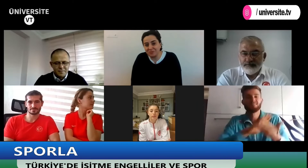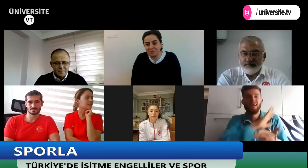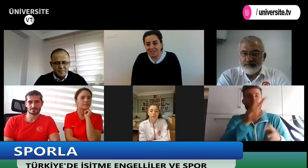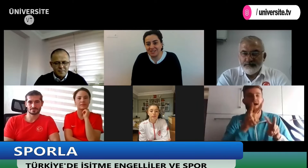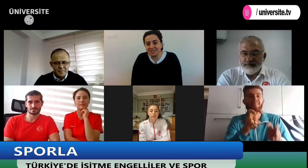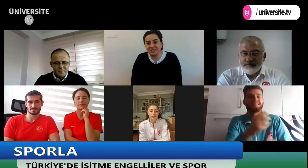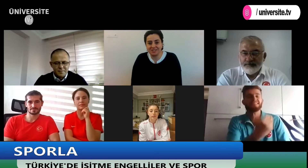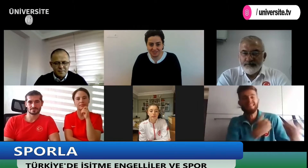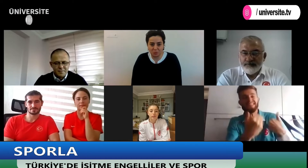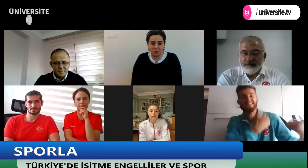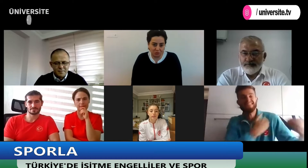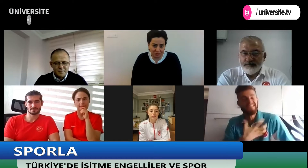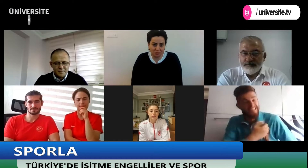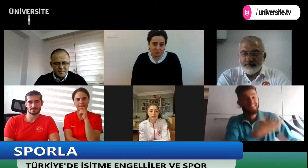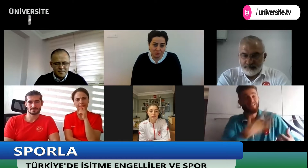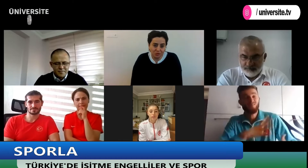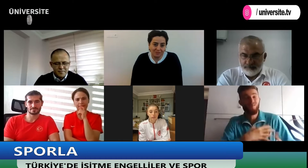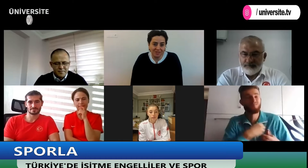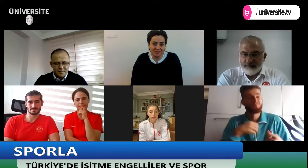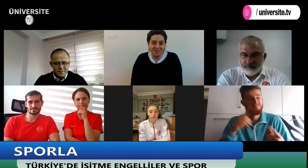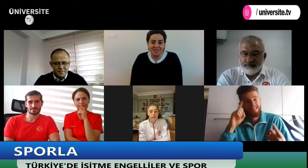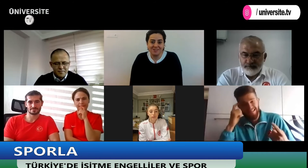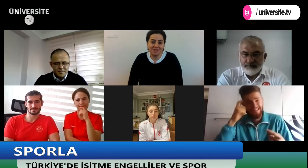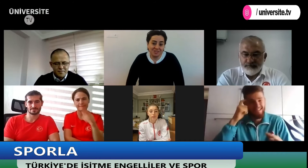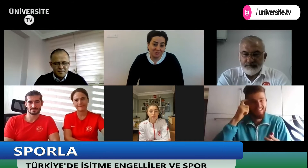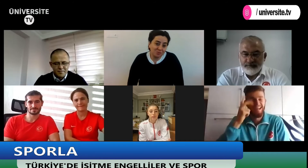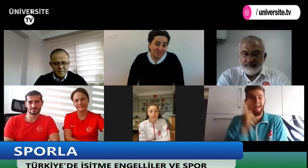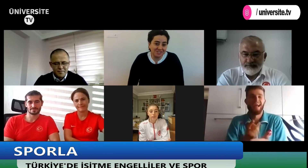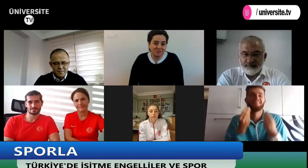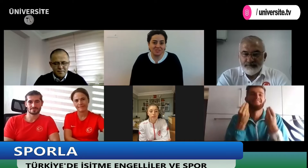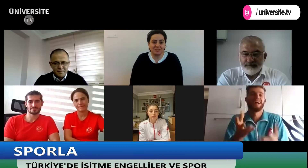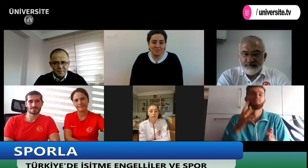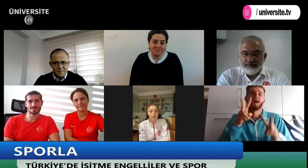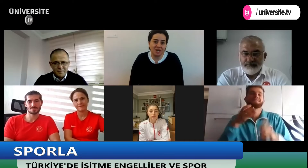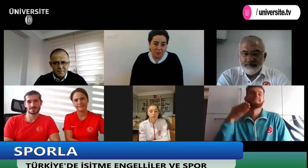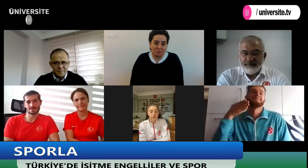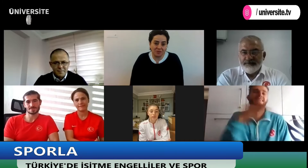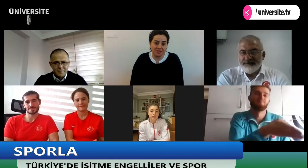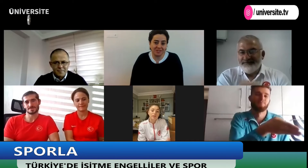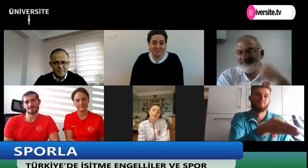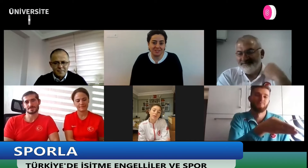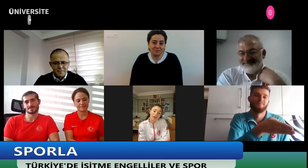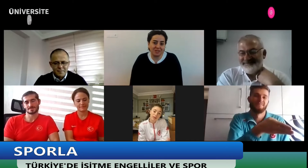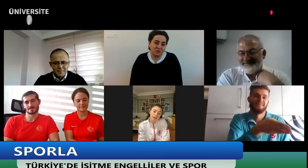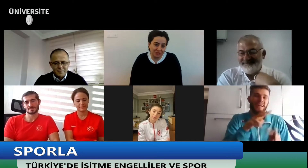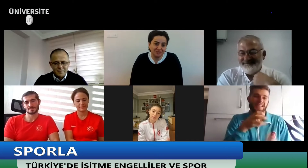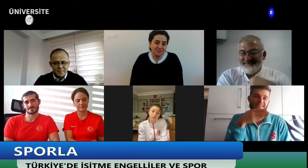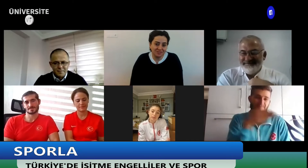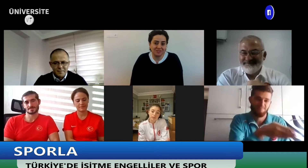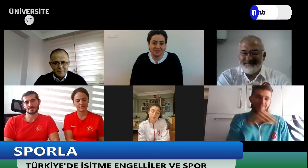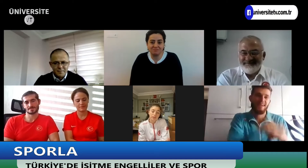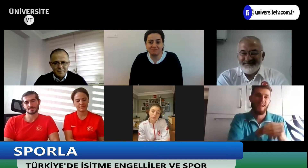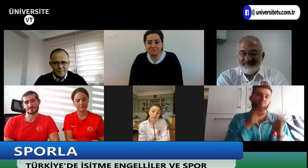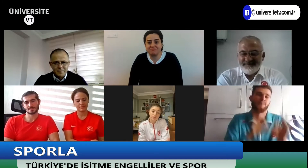ama atletizmde bireysel spor yapıyorsunuz ve bu biraz canımı sıkmasına rağmen yeteneklerimden